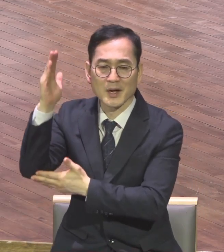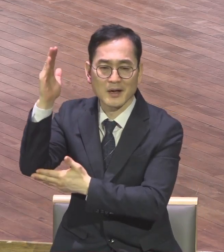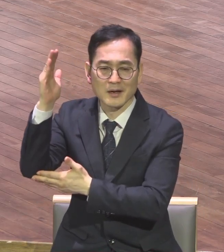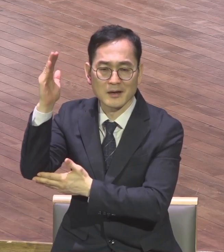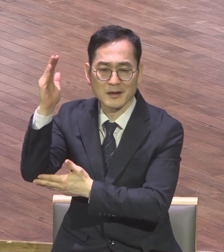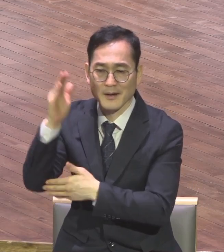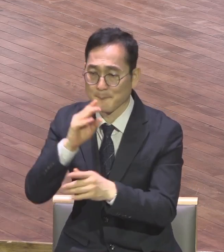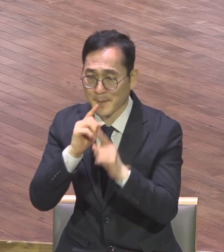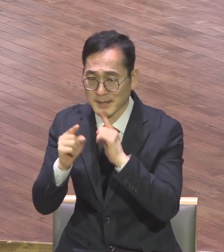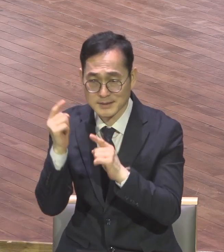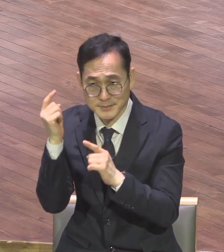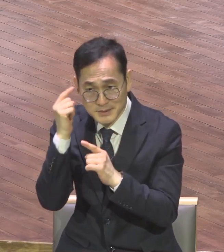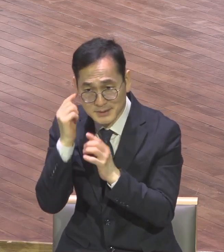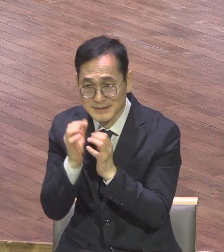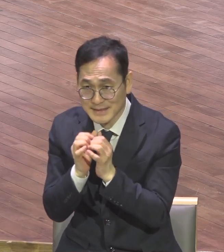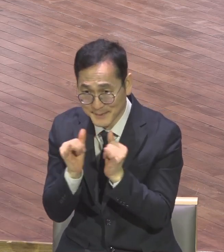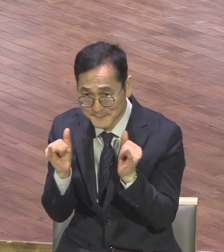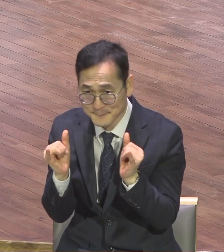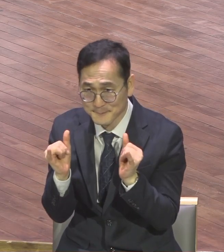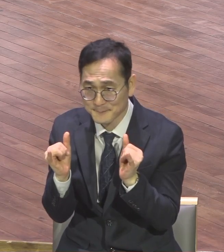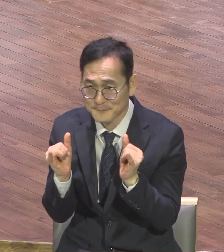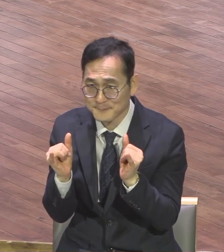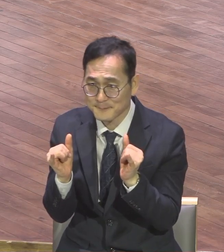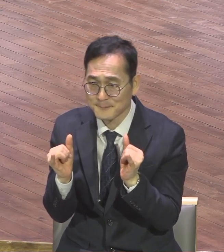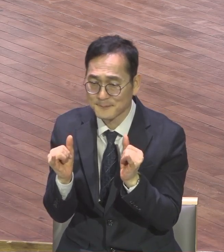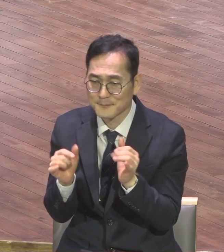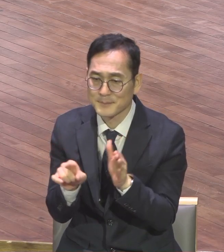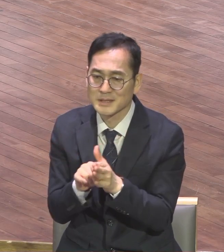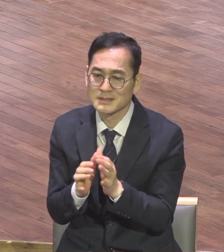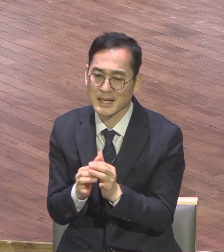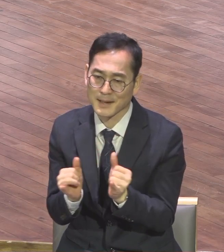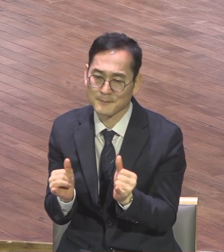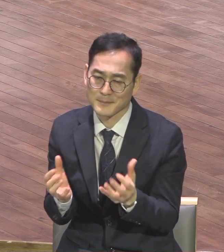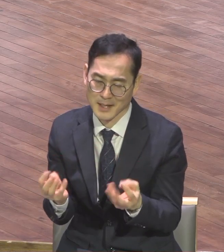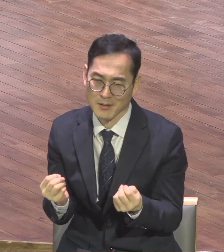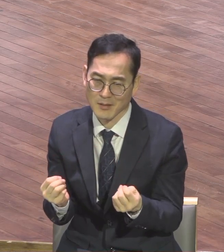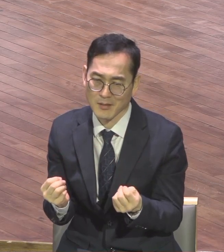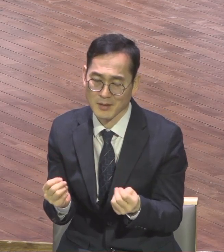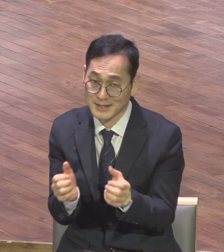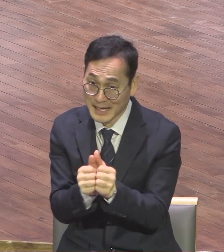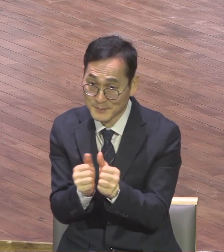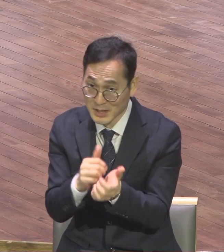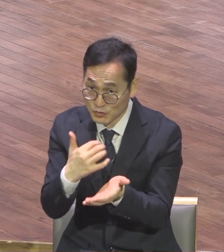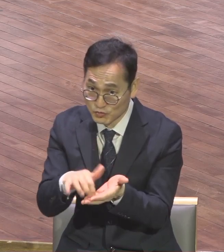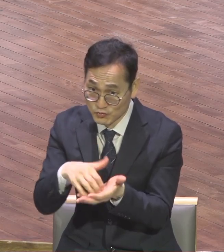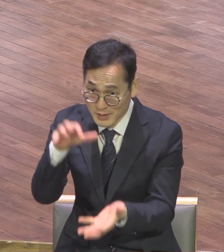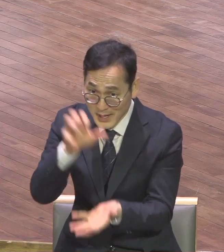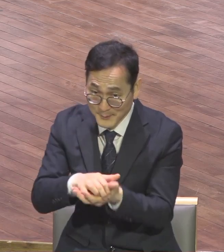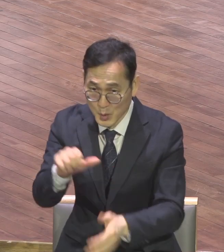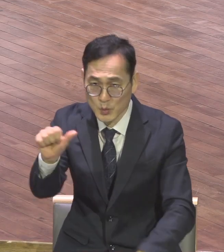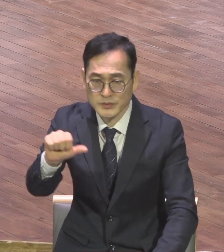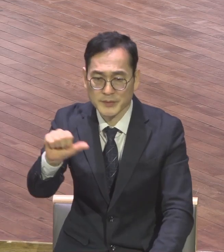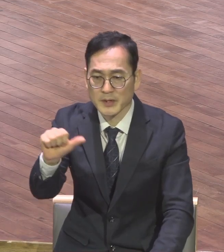말씀을 들은 사람 중에 믿는 자가 많으니 남자의 수가 5천이나 더하더라.